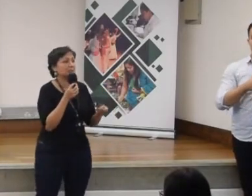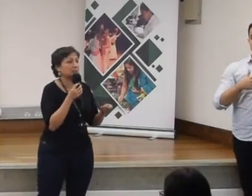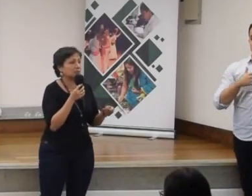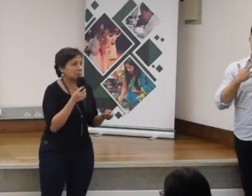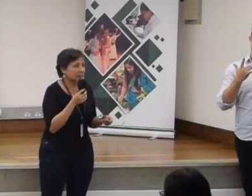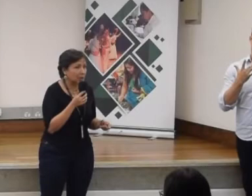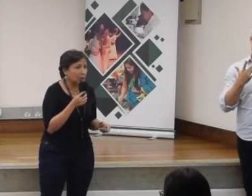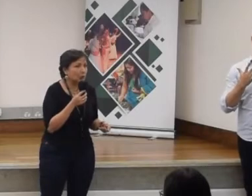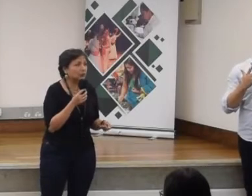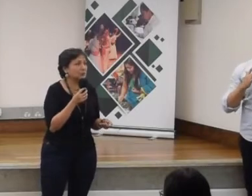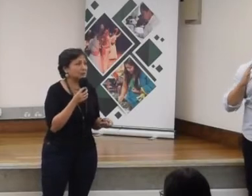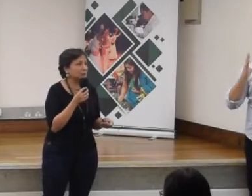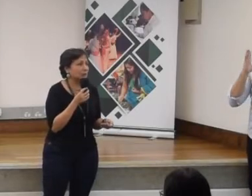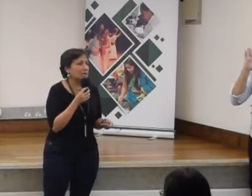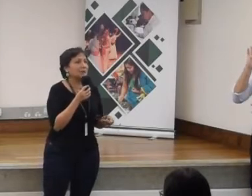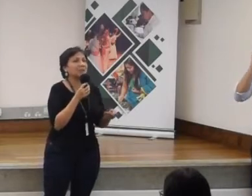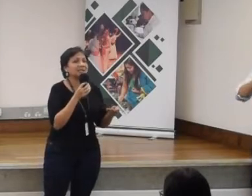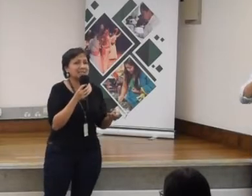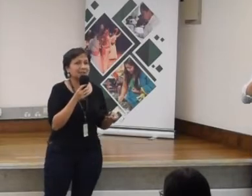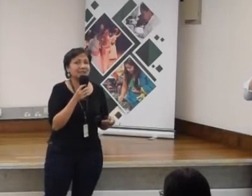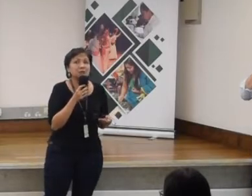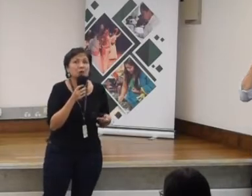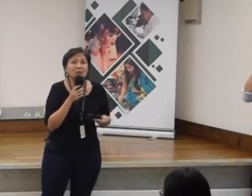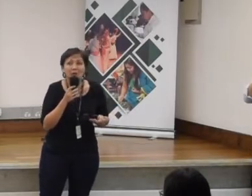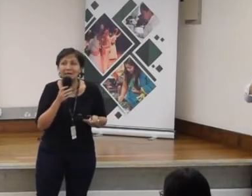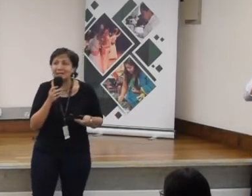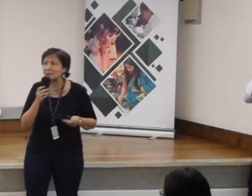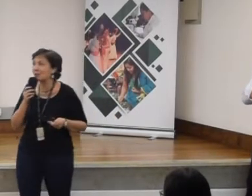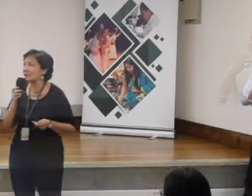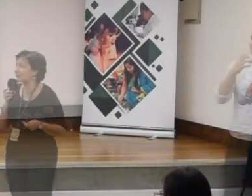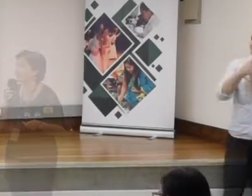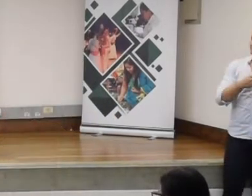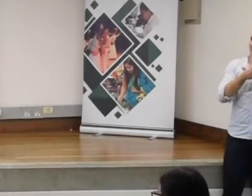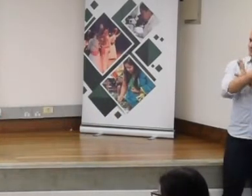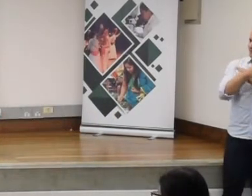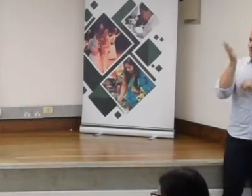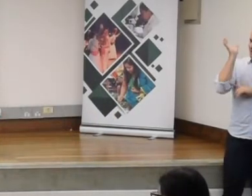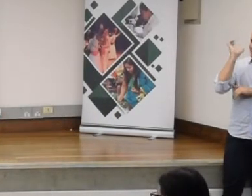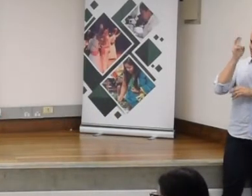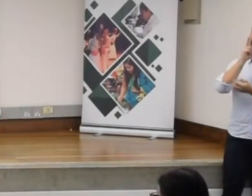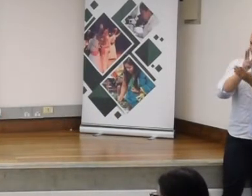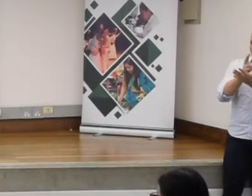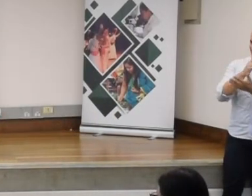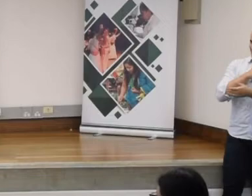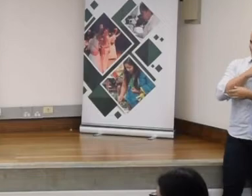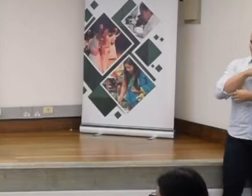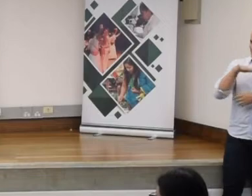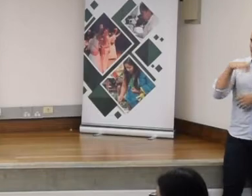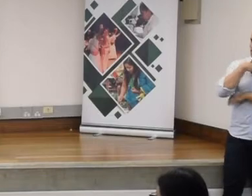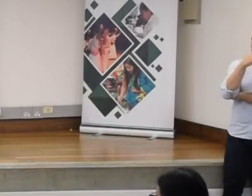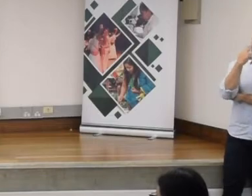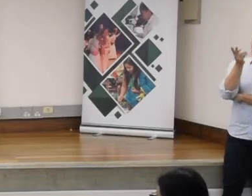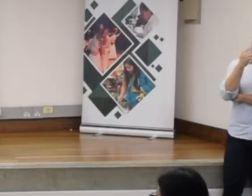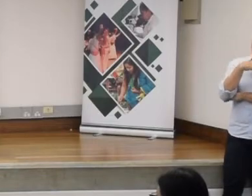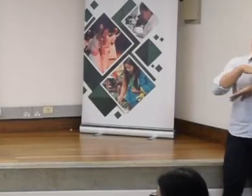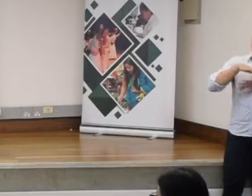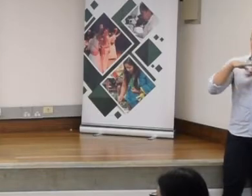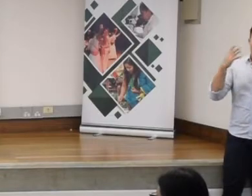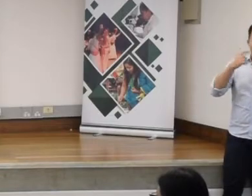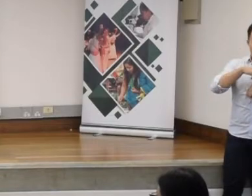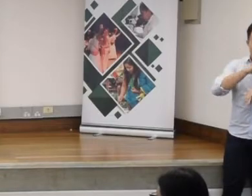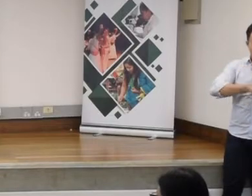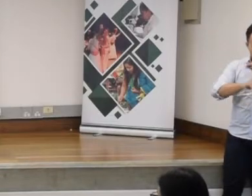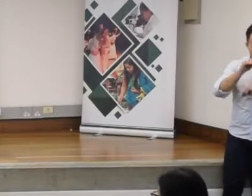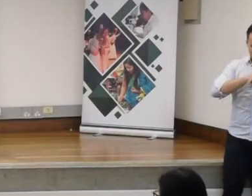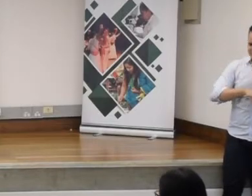resultado de ese proceso de reconocimiento precisamente, y yo creo que el infográfico de la UDA diversa, Dios mío, ¿a qué horas hacen todo eso? ¿A qué